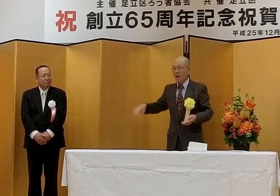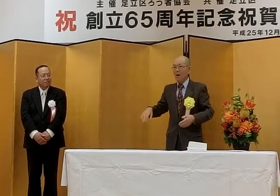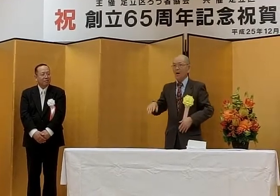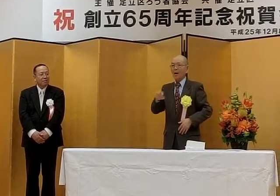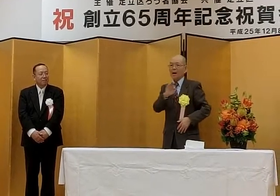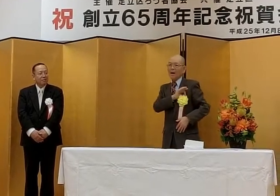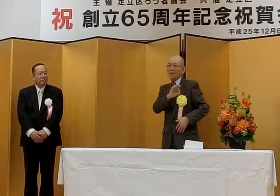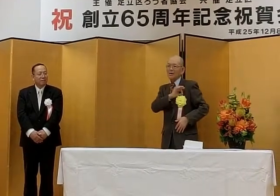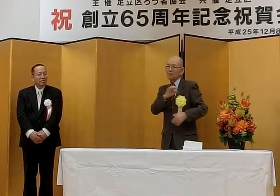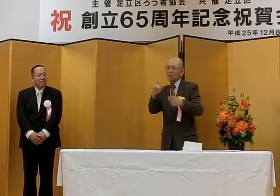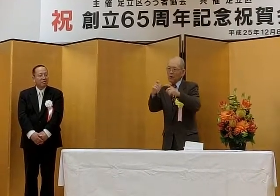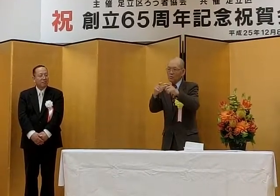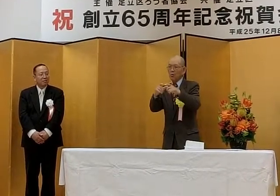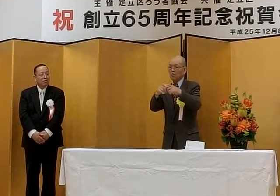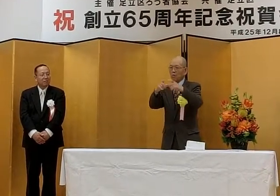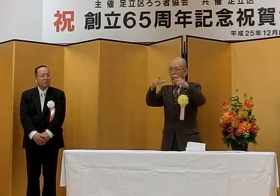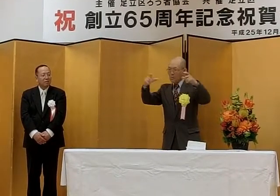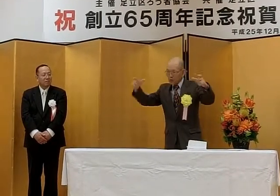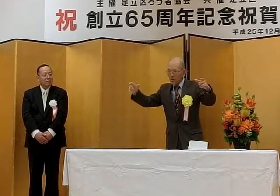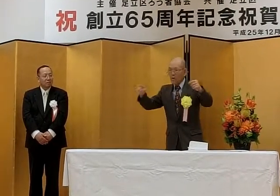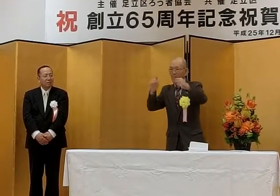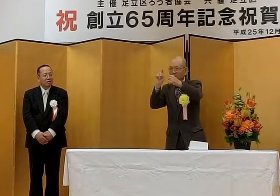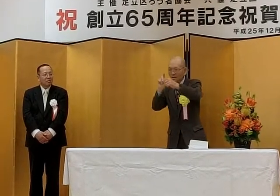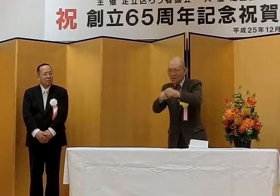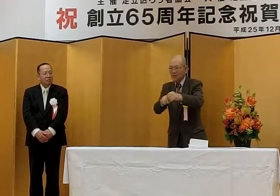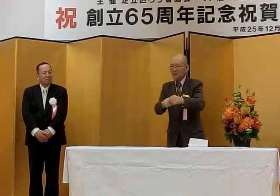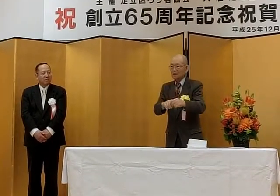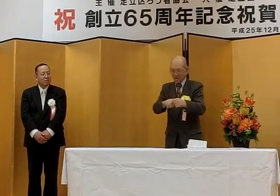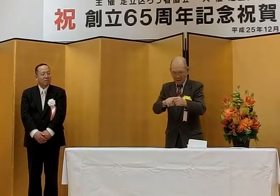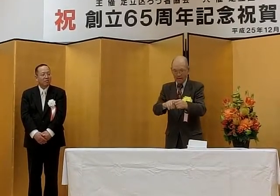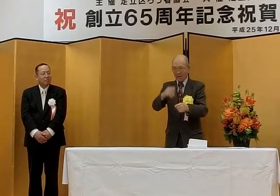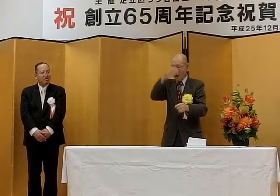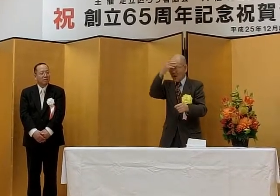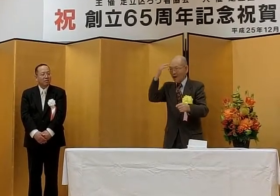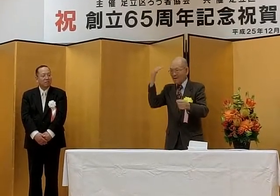以前城東地区の会員の皆様が増えるために